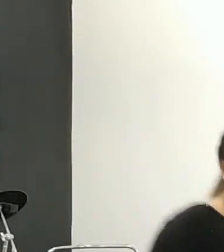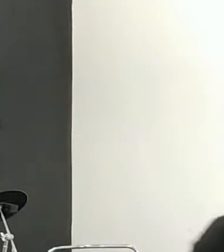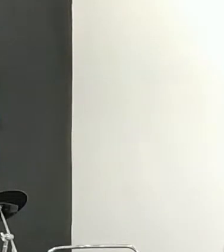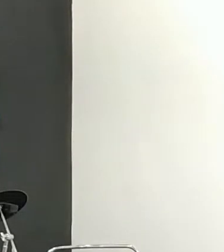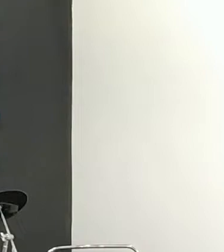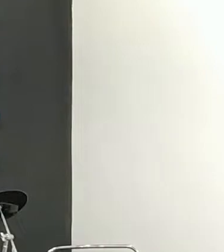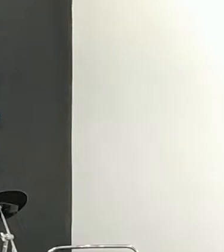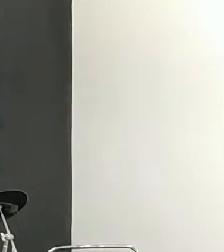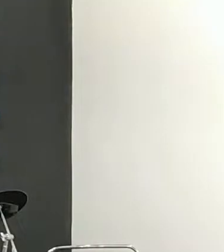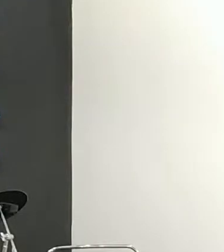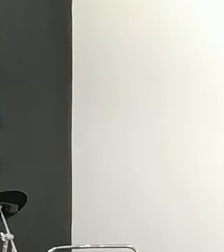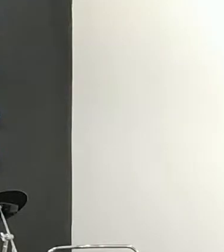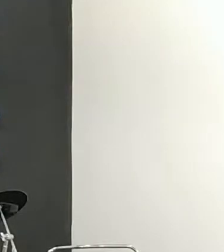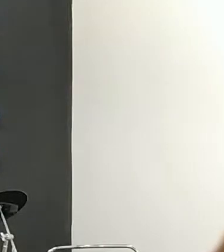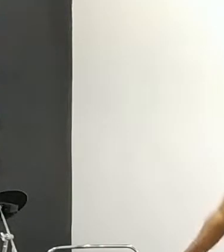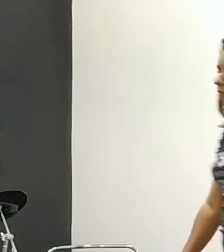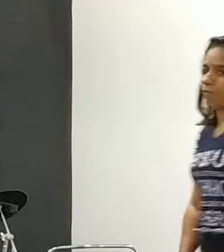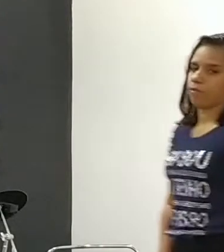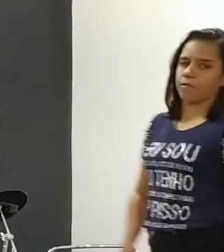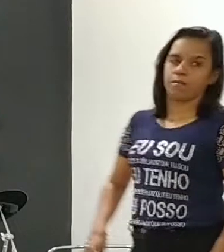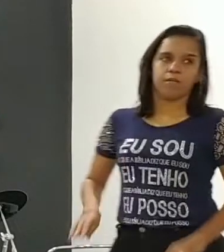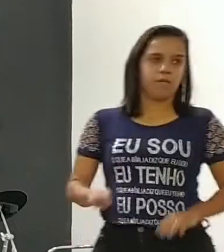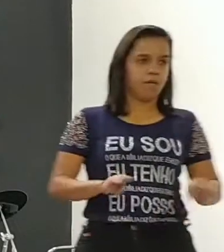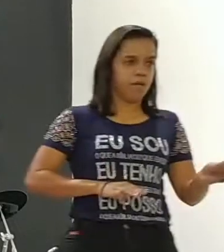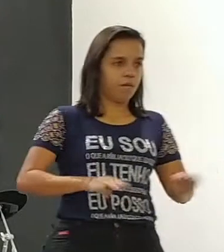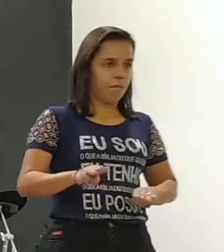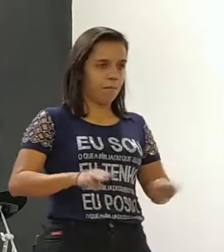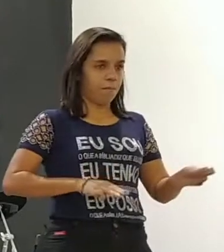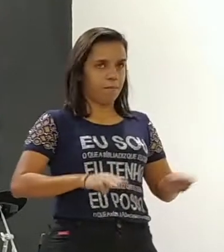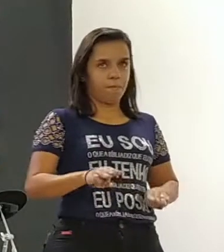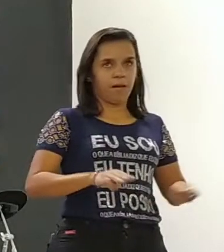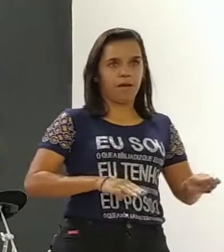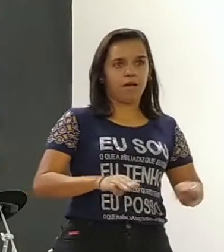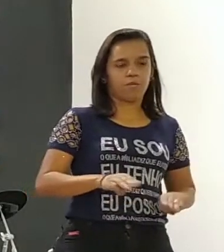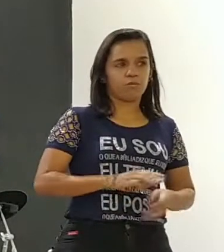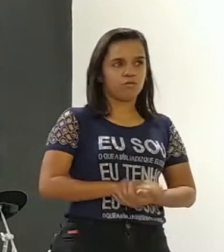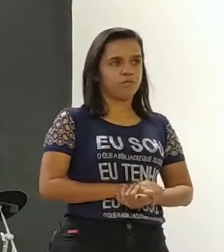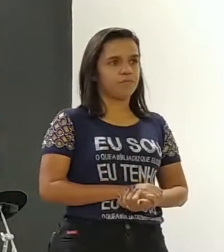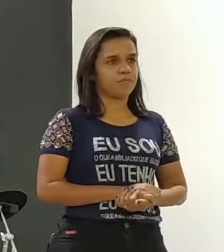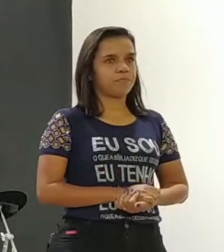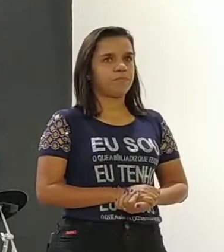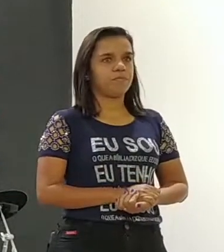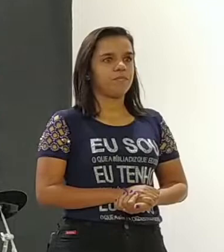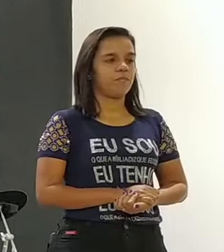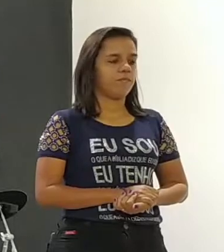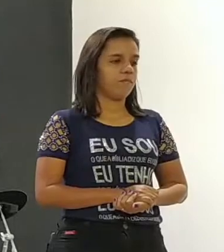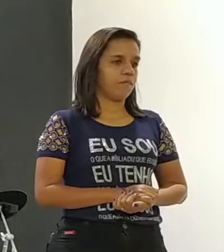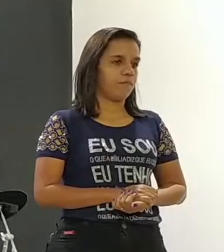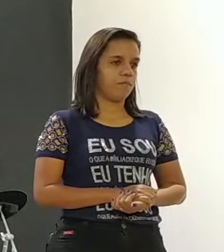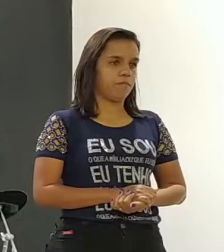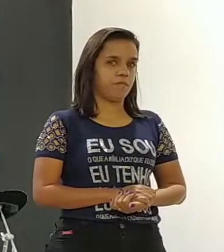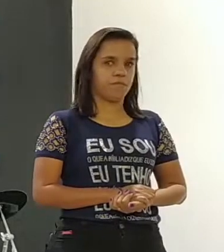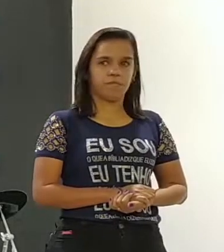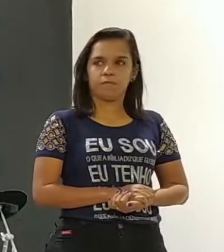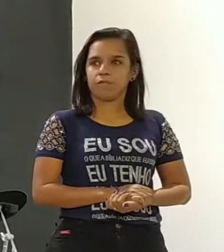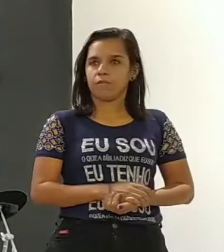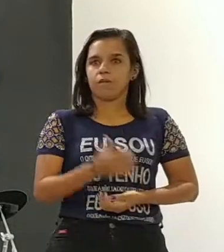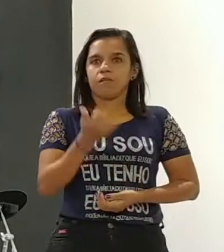de Marcos, Evangelho de Jesus Cristo, segundo escreveu Marcos.